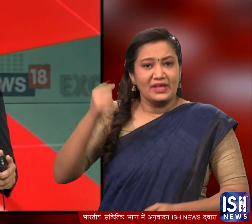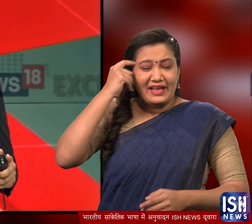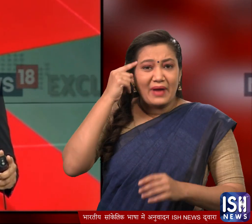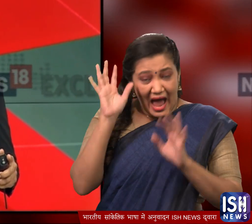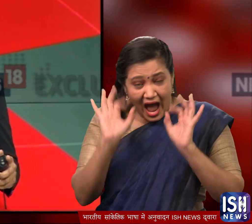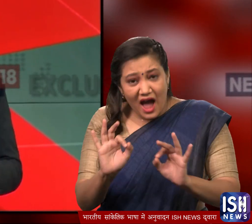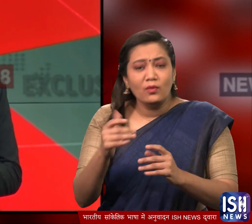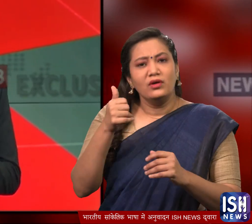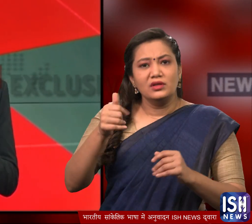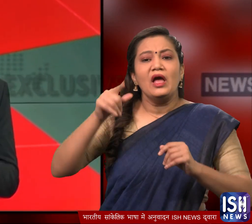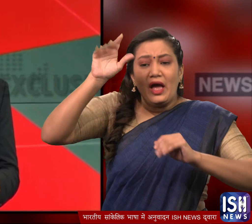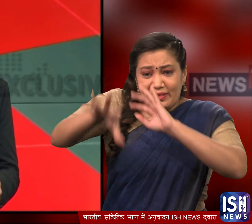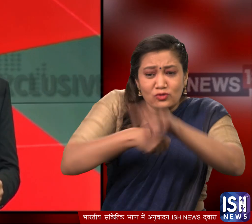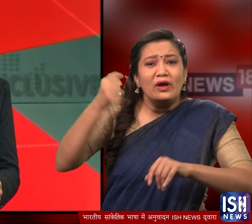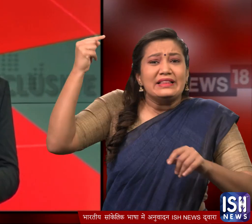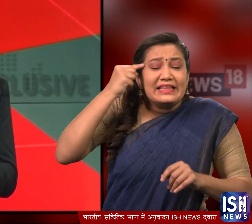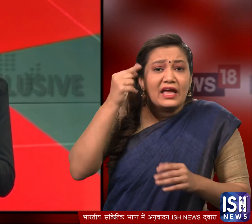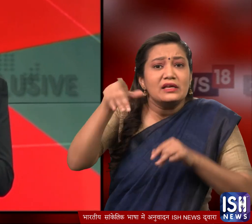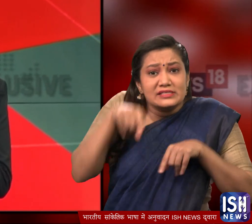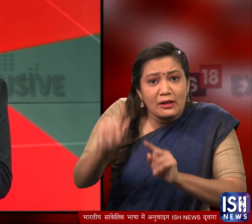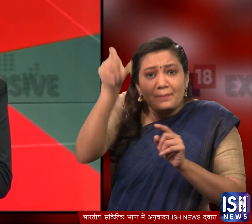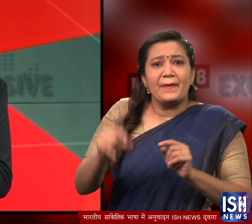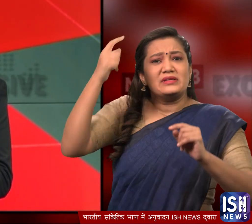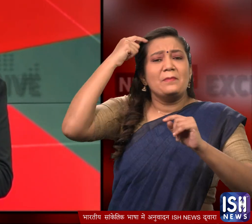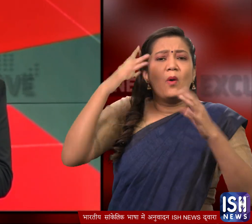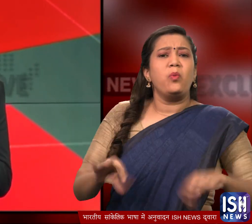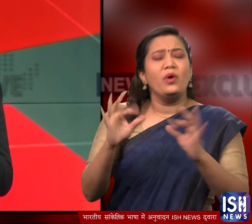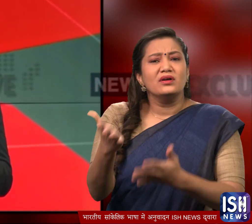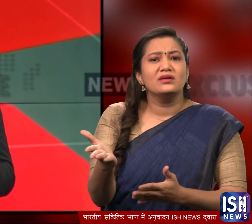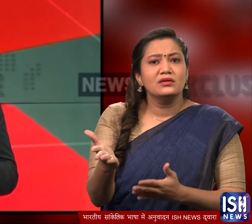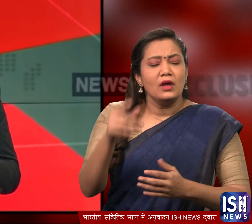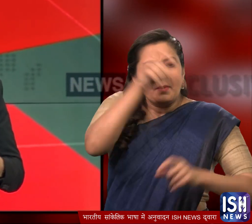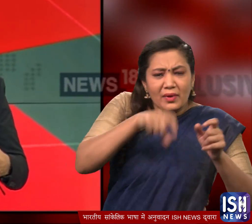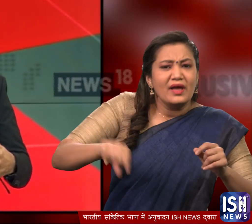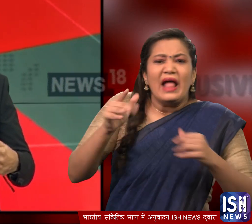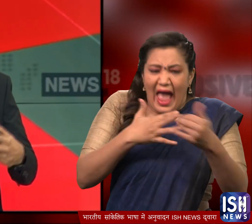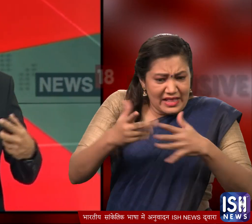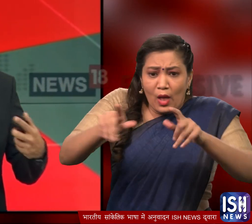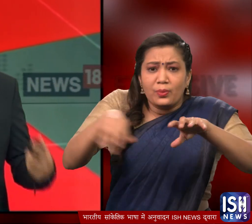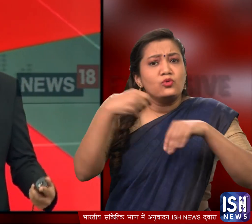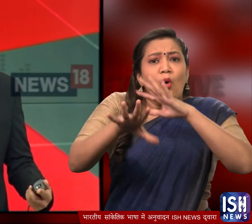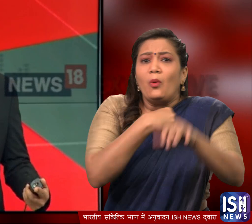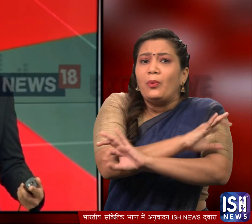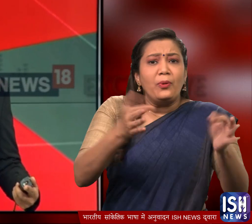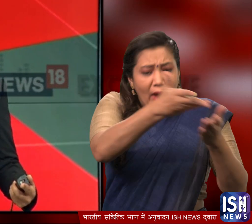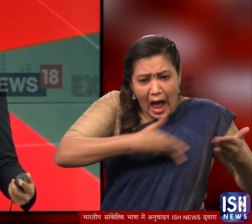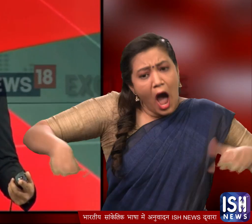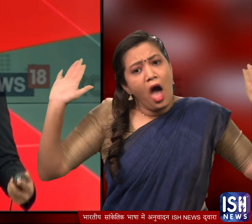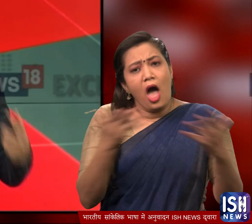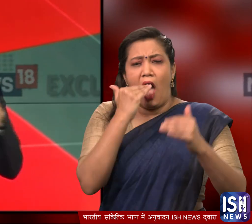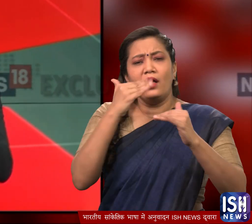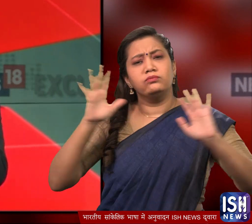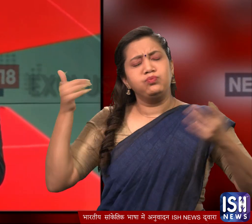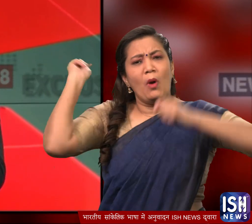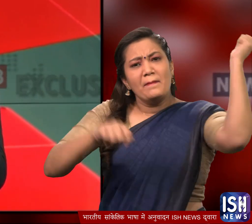कर रहा होता तो पता चल जाता कि जिसे लोग चोर समझकर पीट रहे हैं उसकी दिमागी हालत ठीक नहीं है। भीड़ में शामिल लोगों में किसी का कुछ भी चोरी नहीं हुआ था,